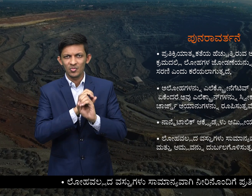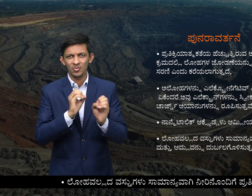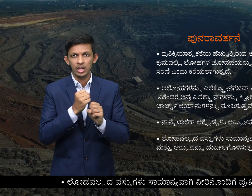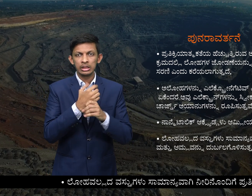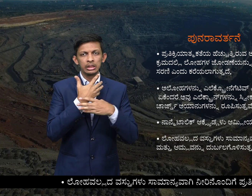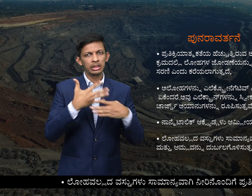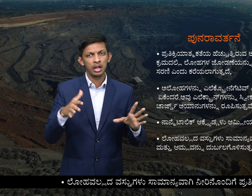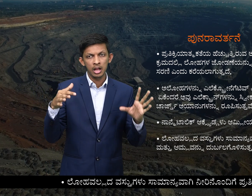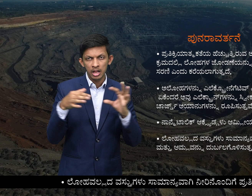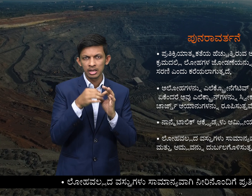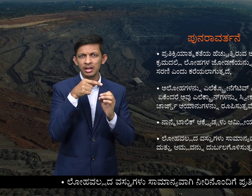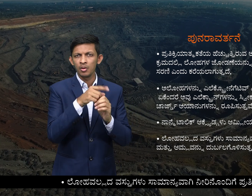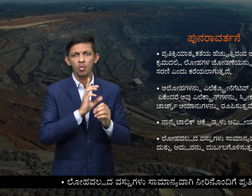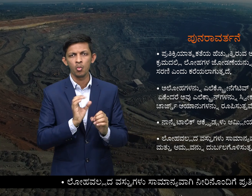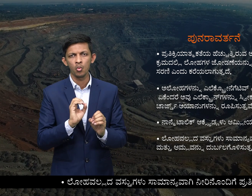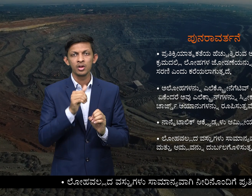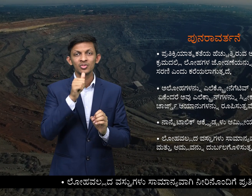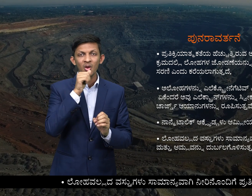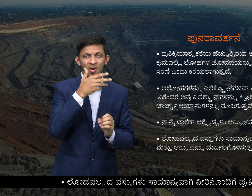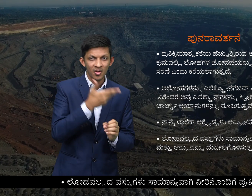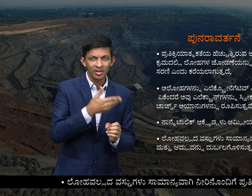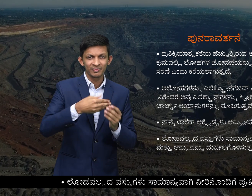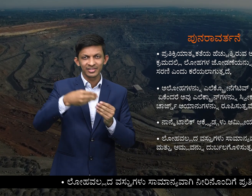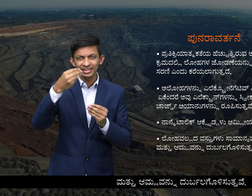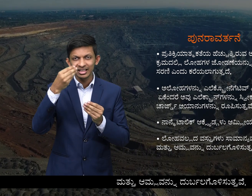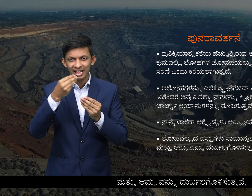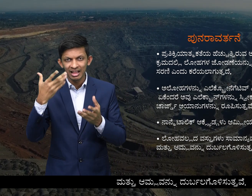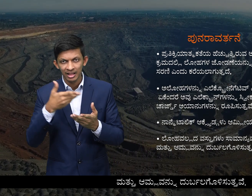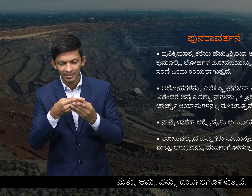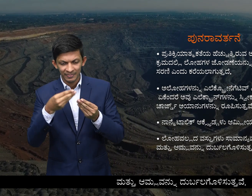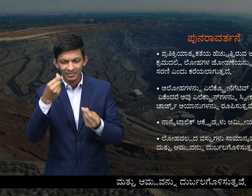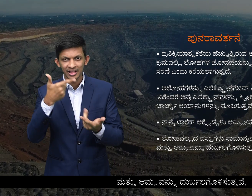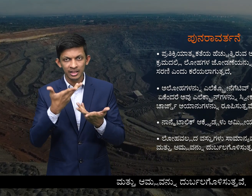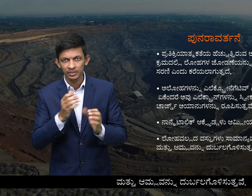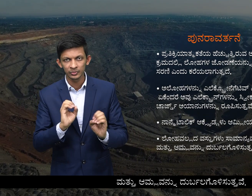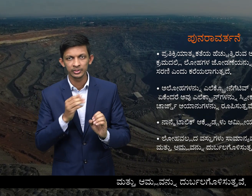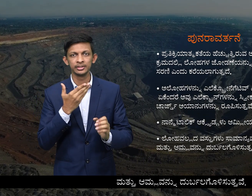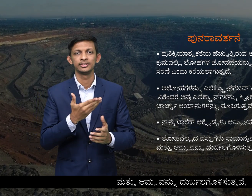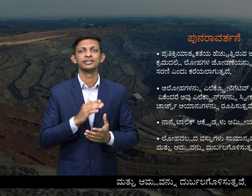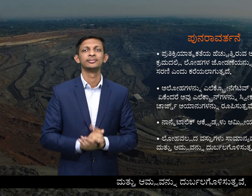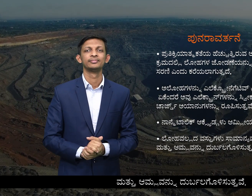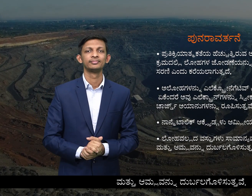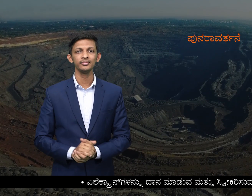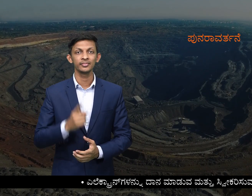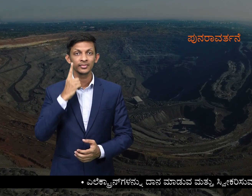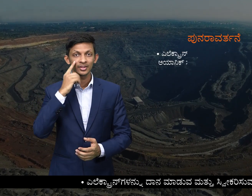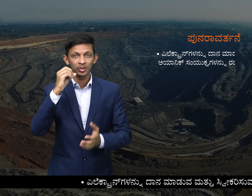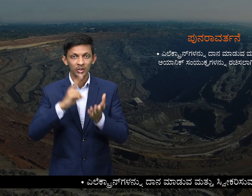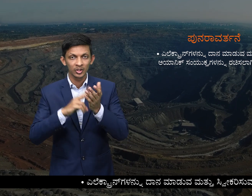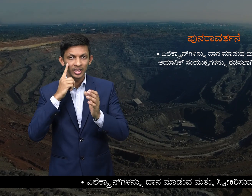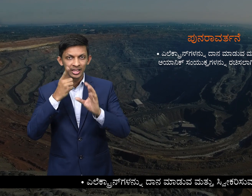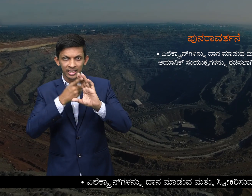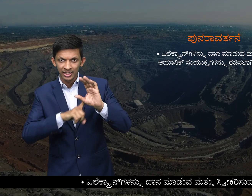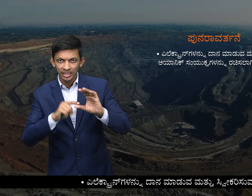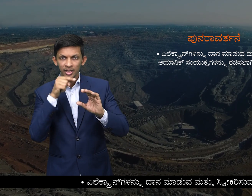ಲೋಹವಲ್ಲದ ವಸ್ತುಗಳು ಸಾಮಾನ್ಯವಾಗಿ ನೀರಿನೊಂದಿಗೆ ಪ್ರತಿಕ್ರಿಯಿಸುವುದಿಲ್ಲ ಮತ್ತು ಆಮ್ಲವನ್ನ ದುರ್ಬಲಗೊಳಿಸುತ್ತದೆ.